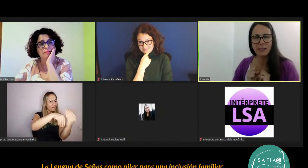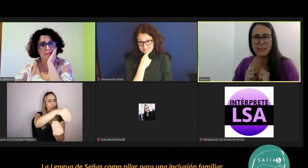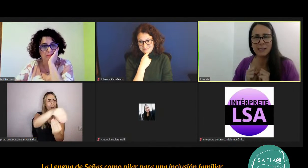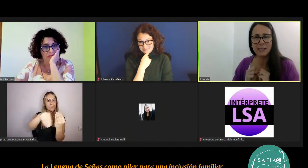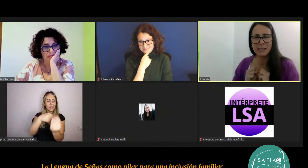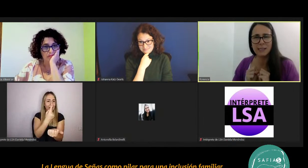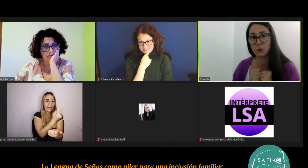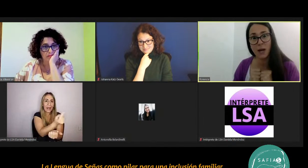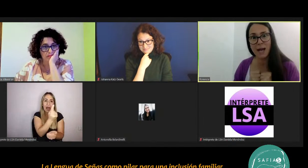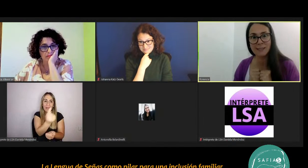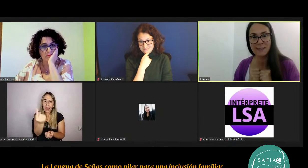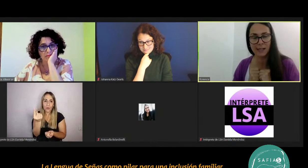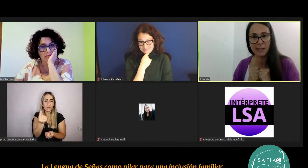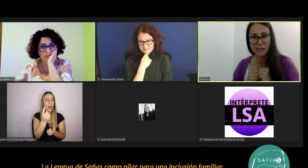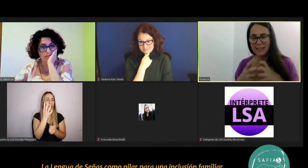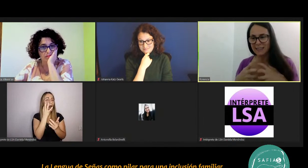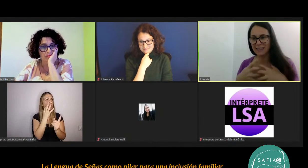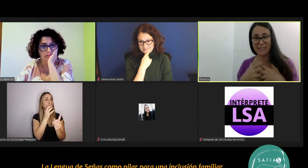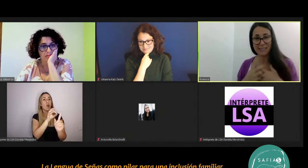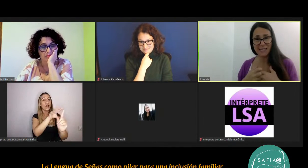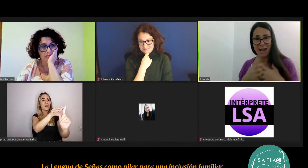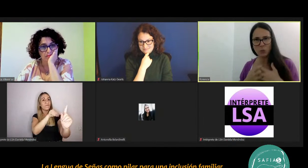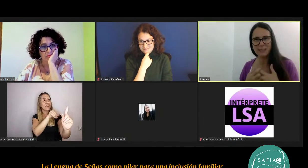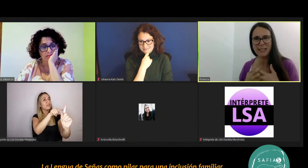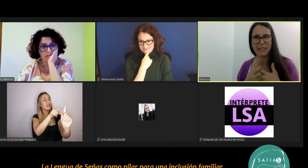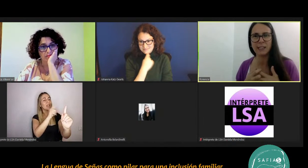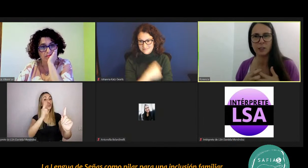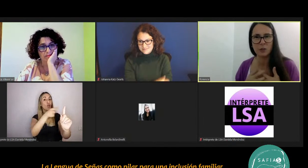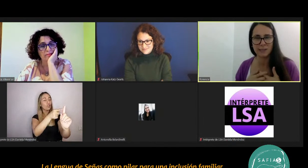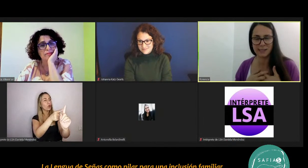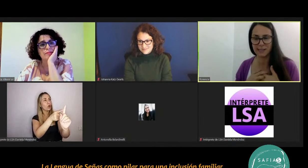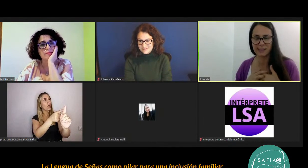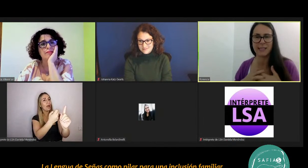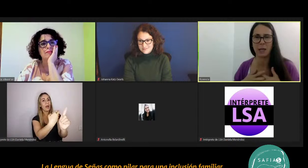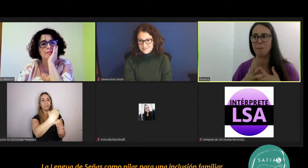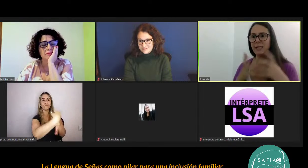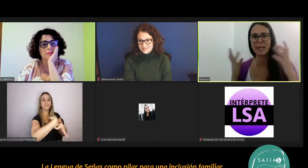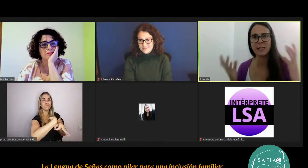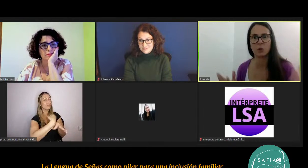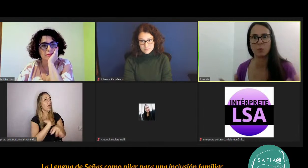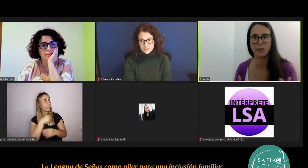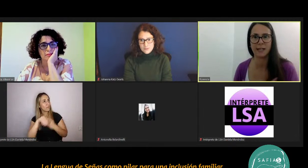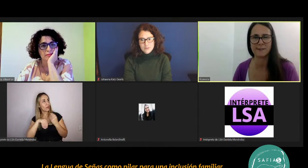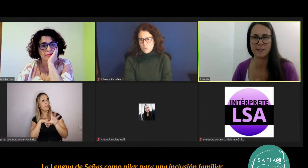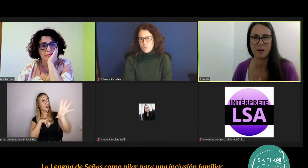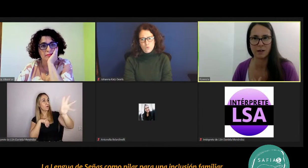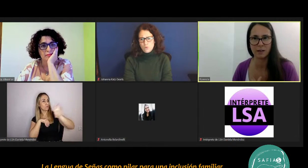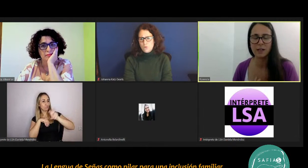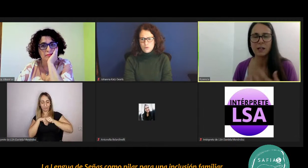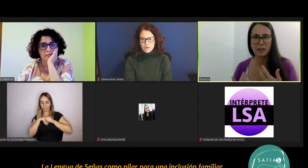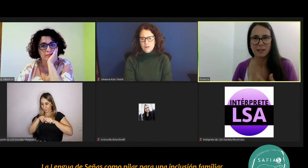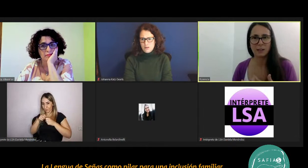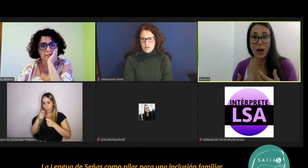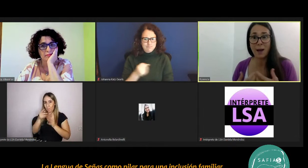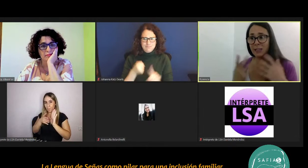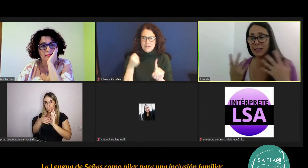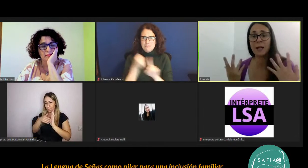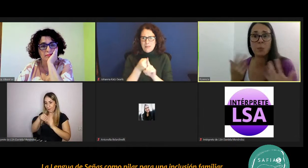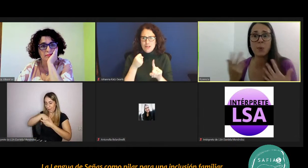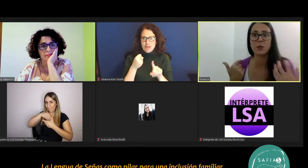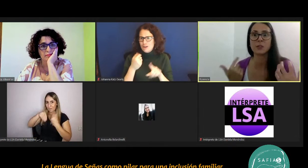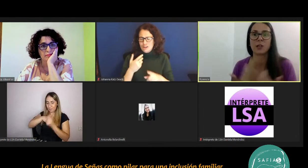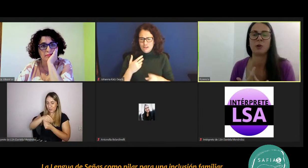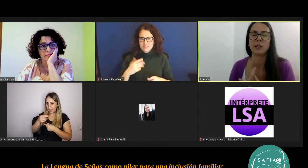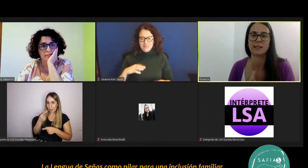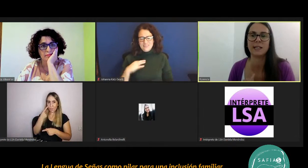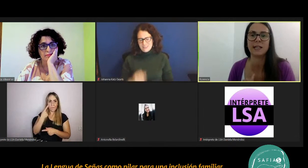algo y llevárselo a su casa y que sea útil ahí, ¿no? Ese despliegue de comunicación, ¿no? Habilitar un